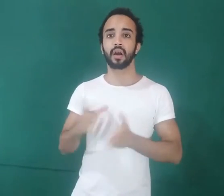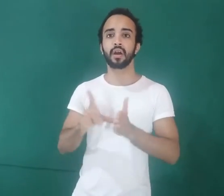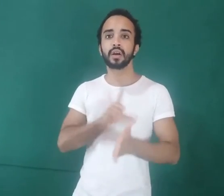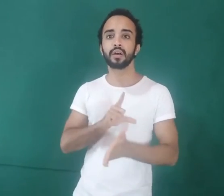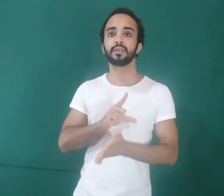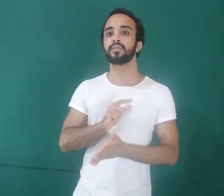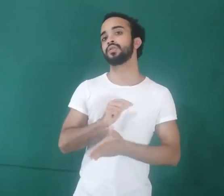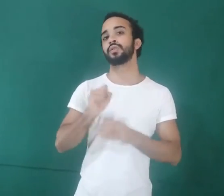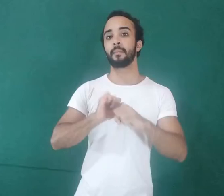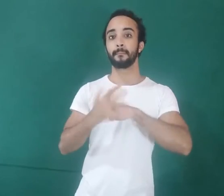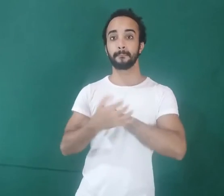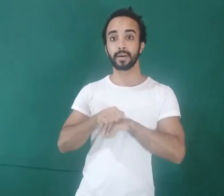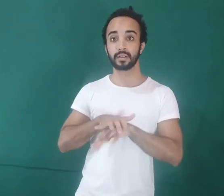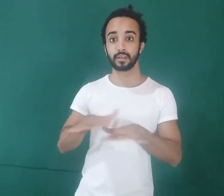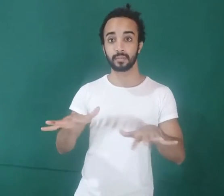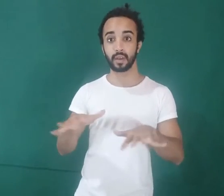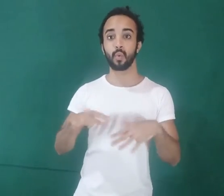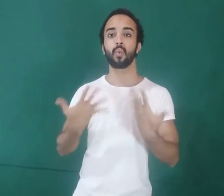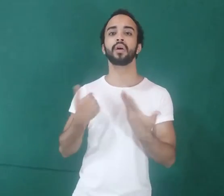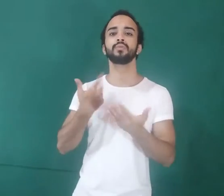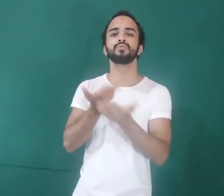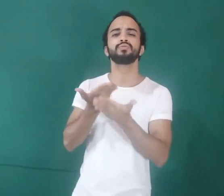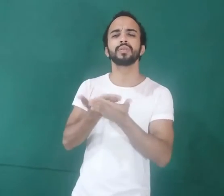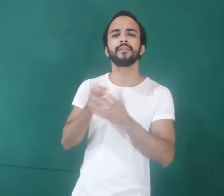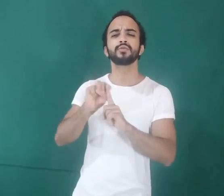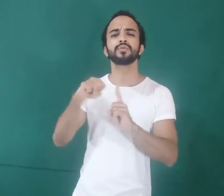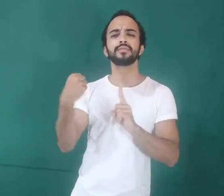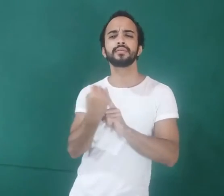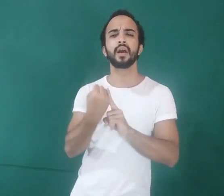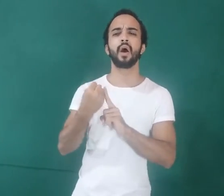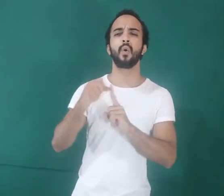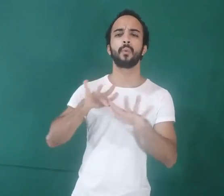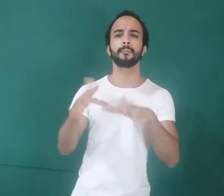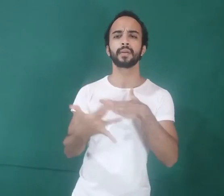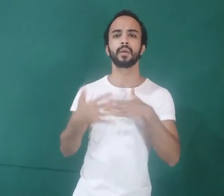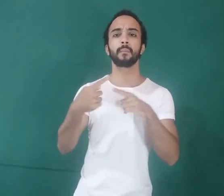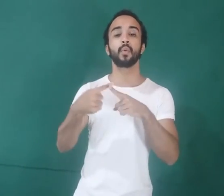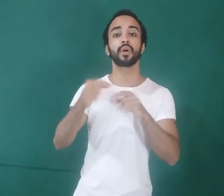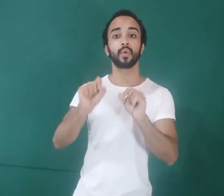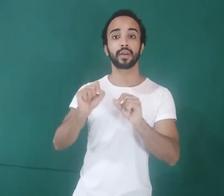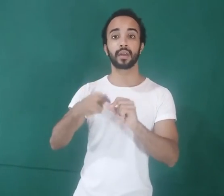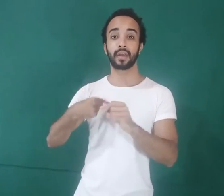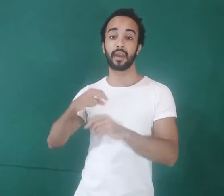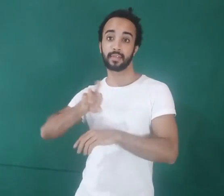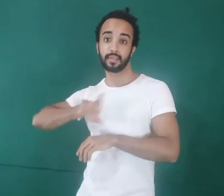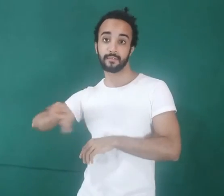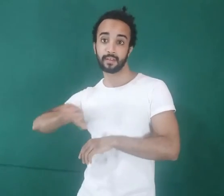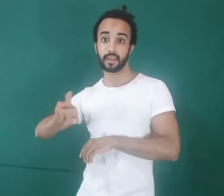você iria estudar social media, você estudava que tinha uma definição entre redes sociais e social